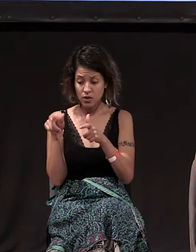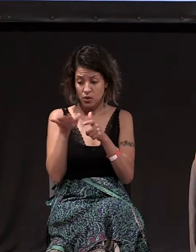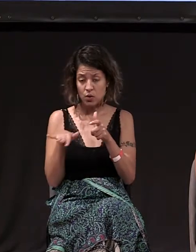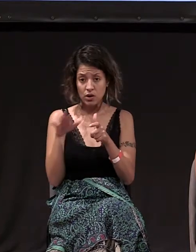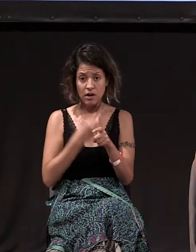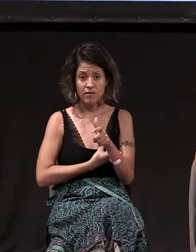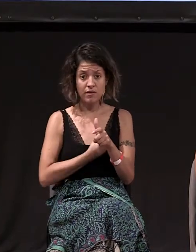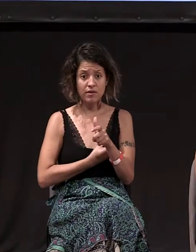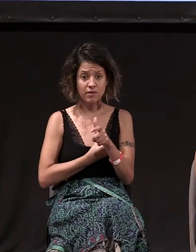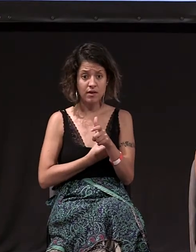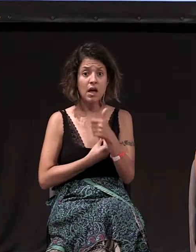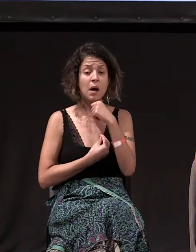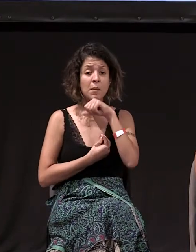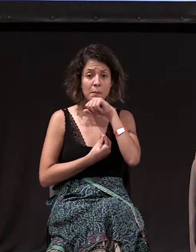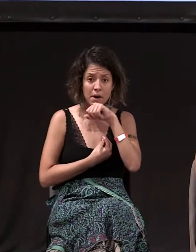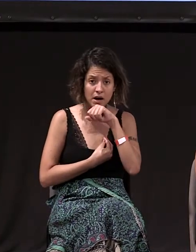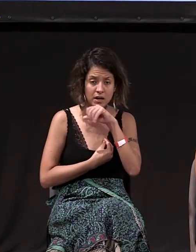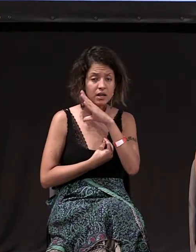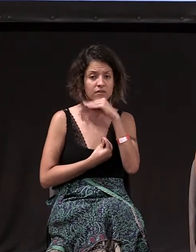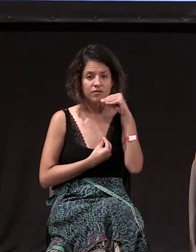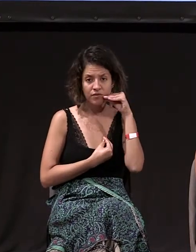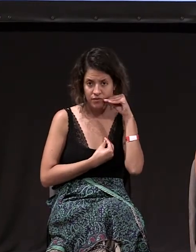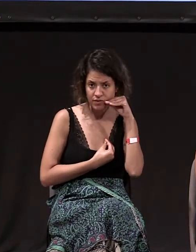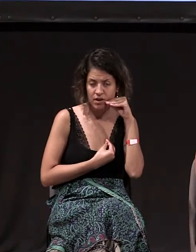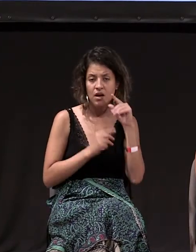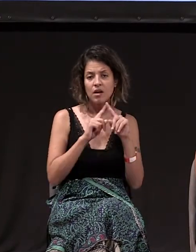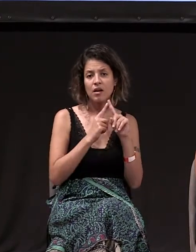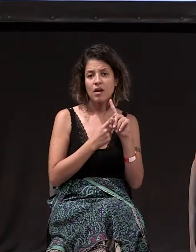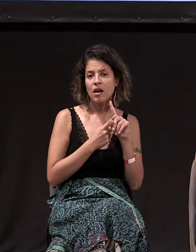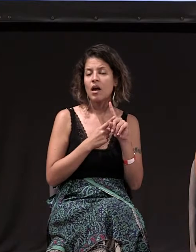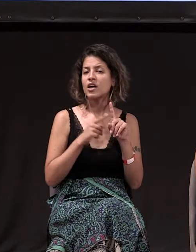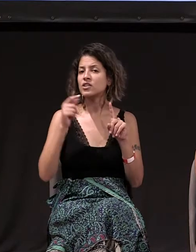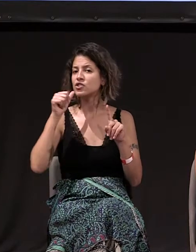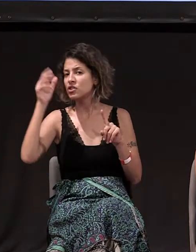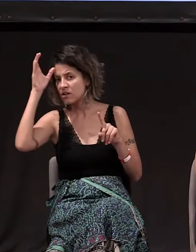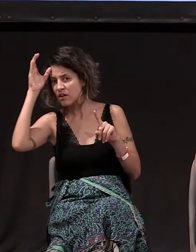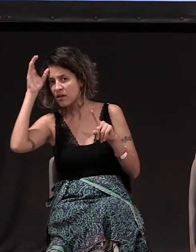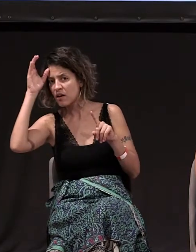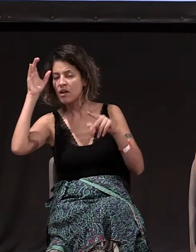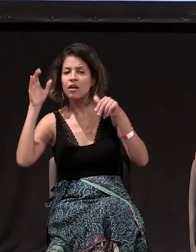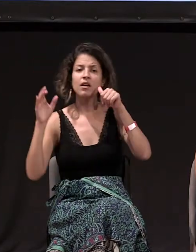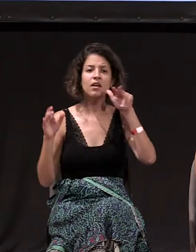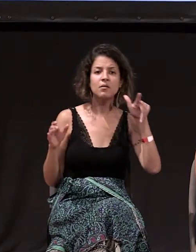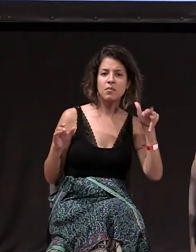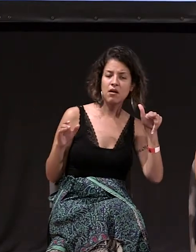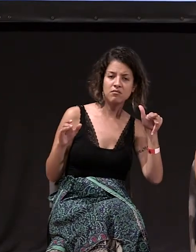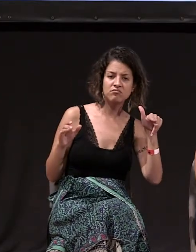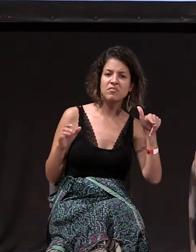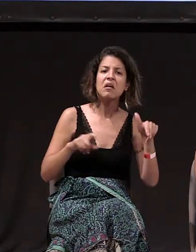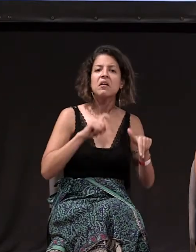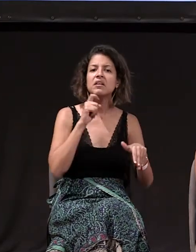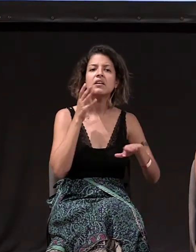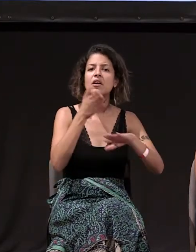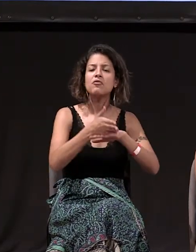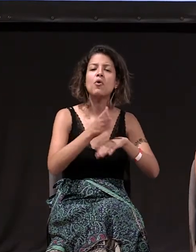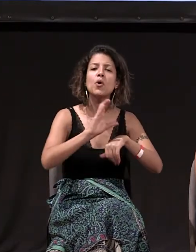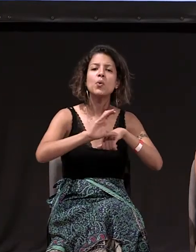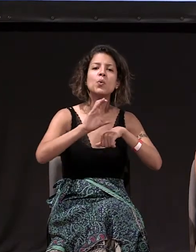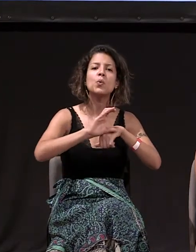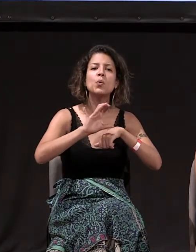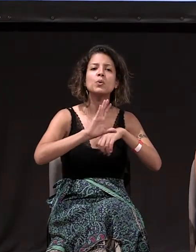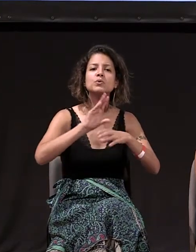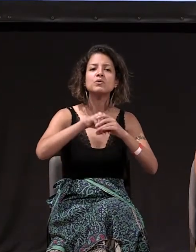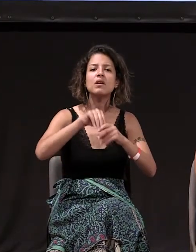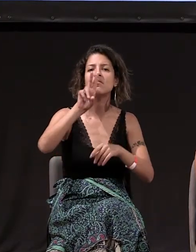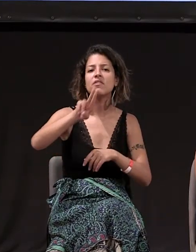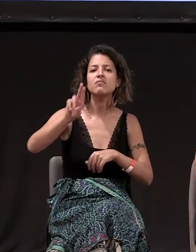a mãe engravidou adolescente, a tia adolescente, a irmã adolescente, onde ninguém foi para fazer um curso técnico, uma